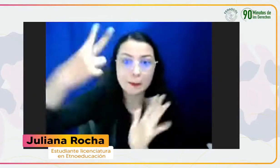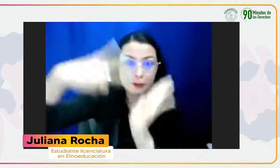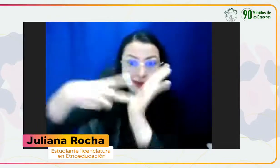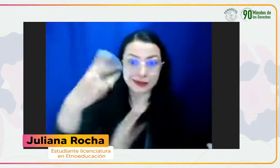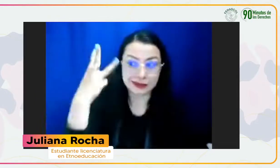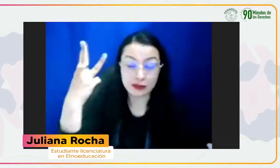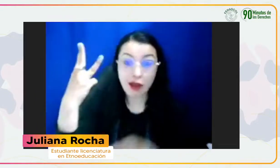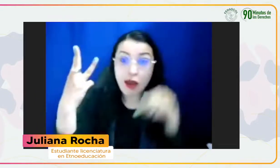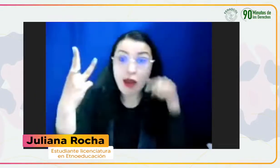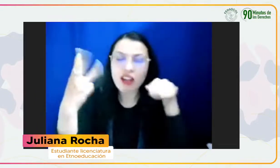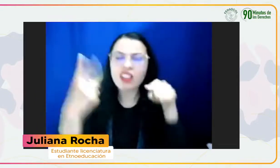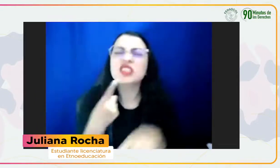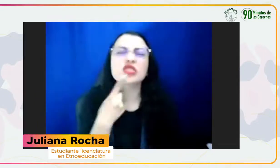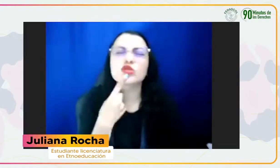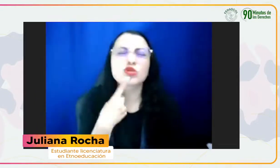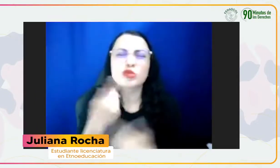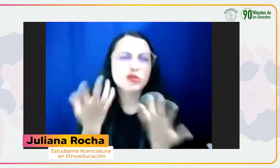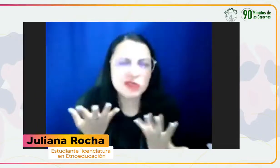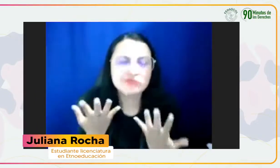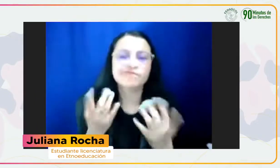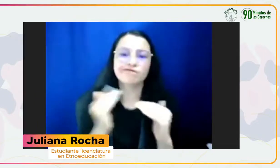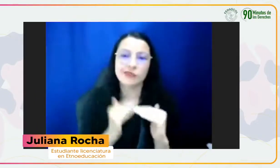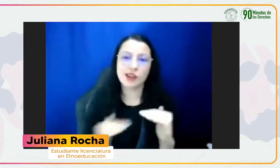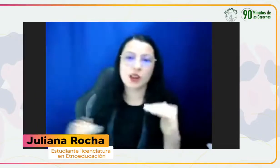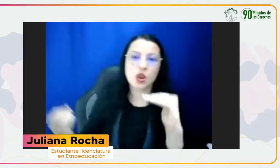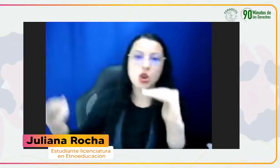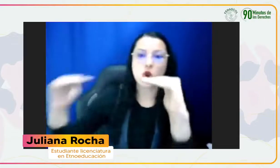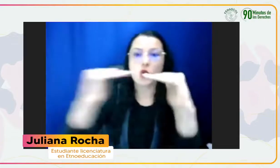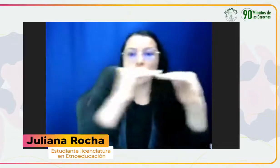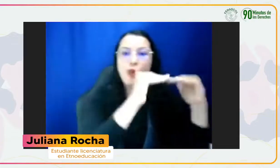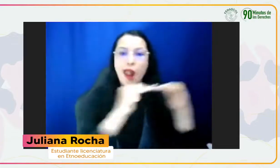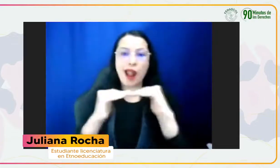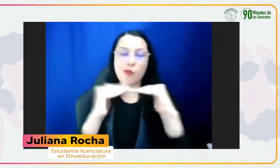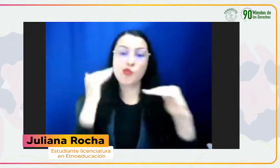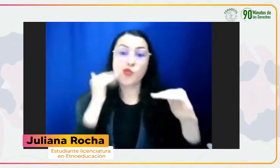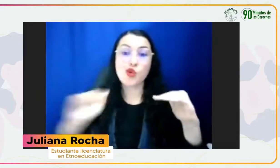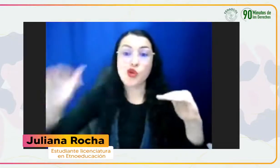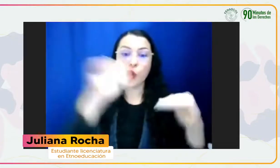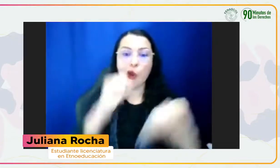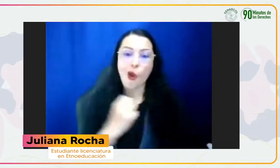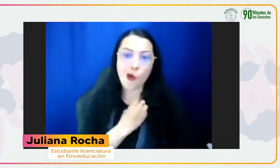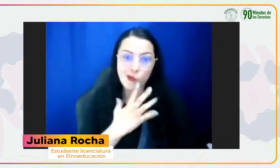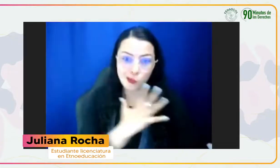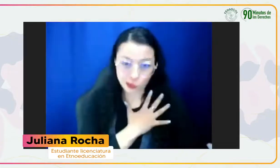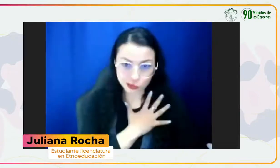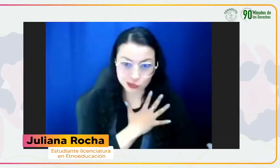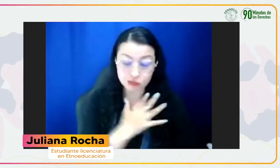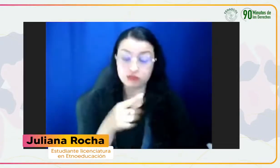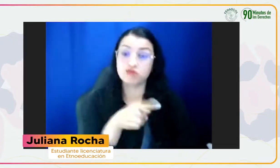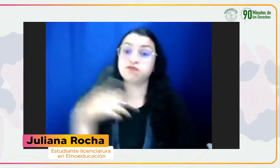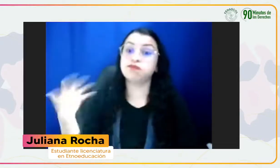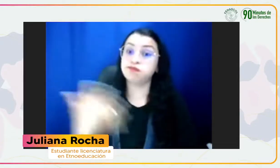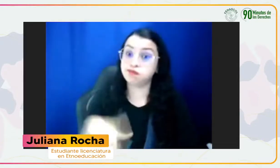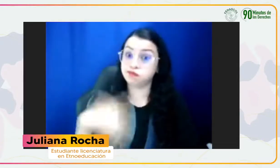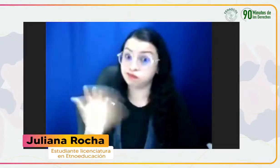823 del año 2003, ¿qué menciona? Menciona que somos iguales, en igualdad de